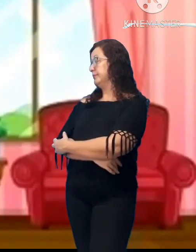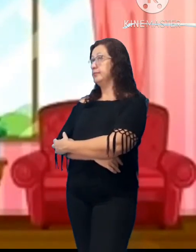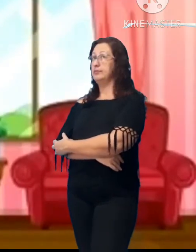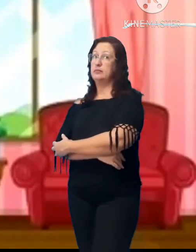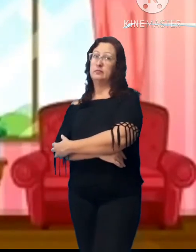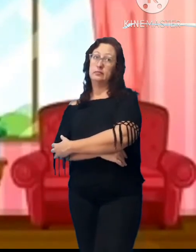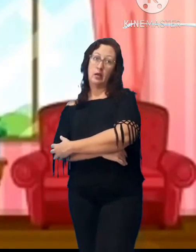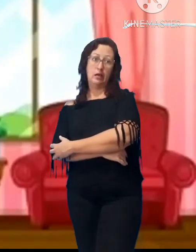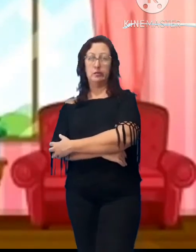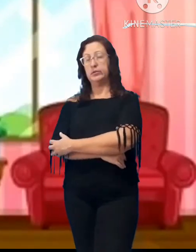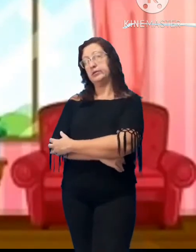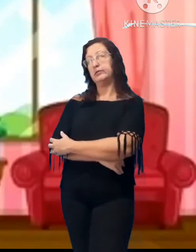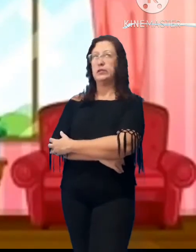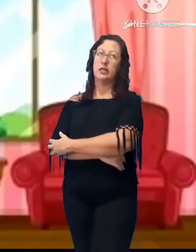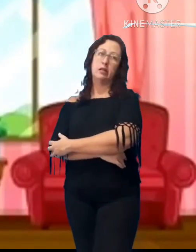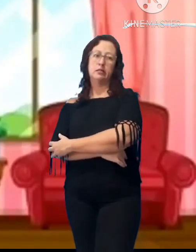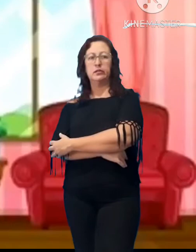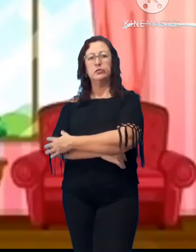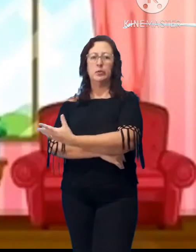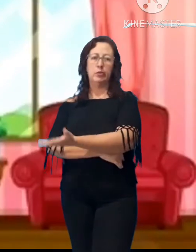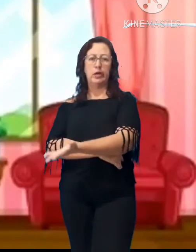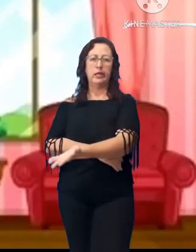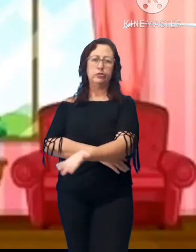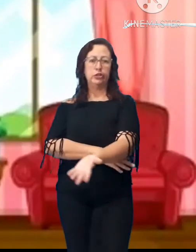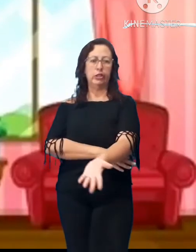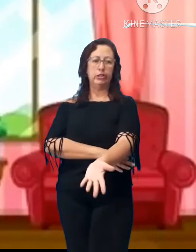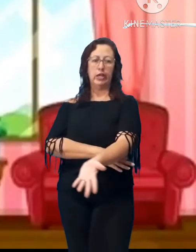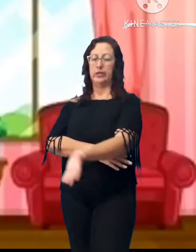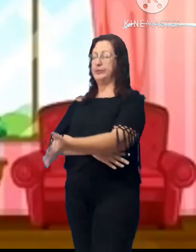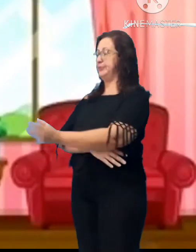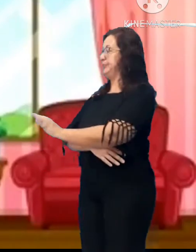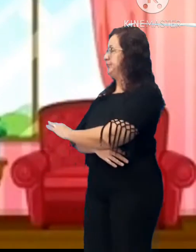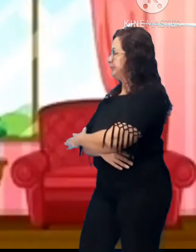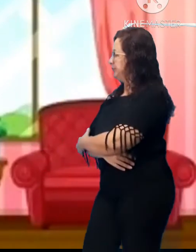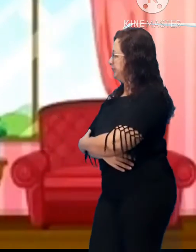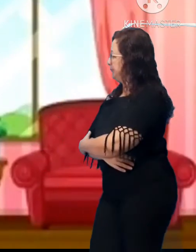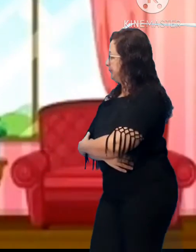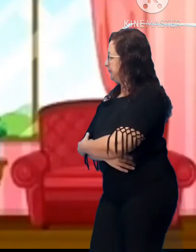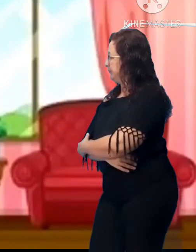Vergonha. Ora, o que que você quer aqui, borboletinha?